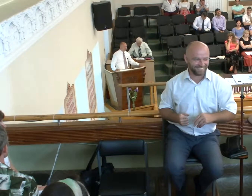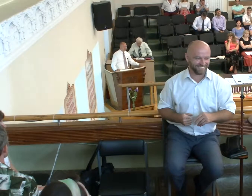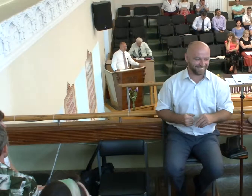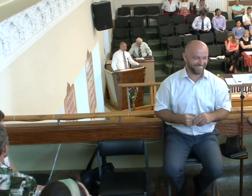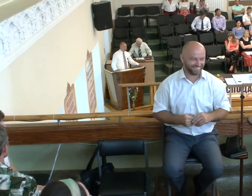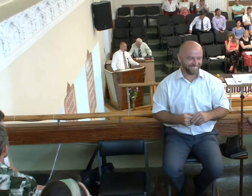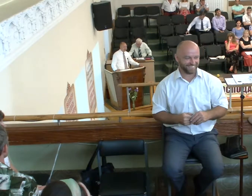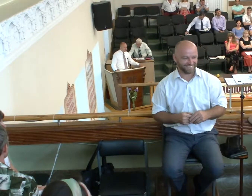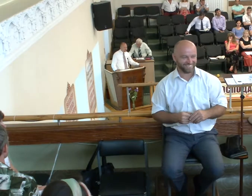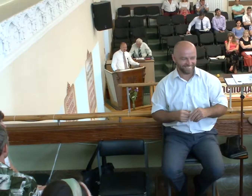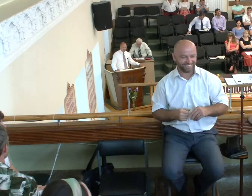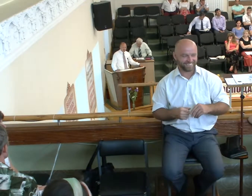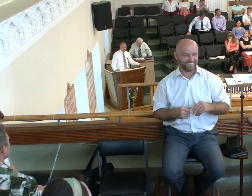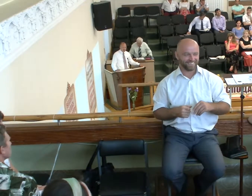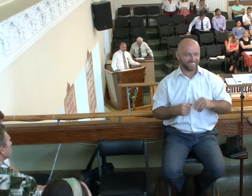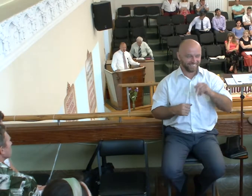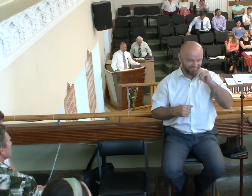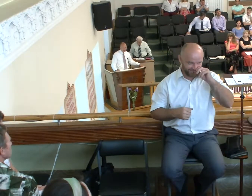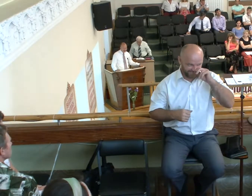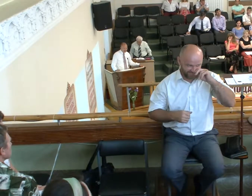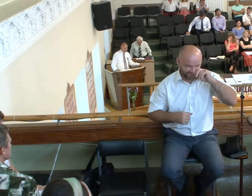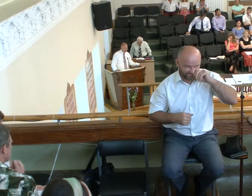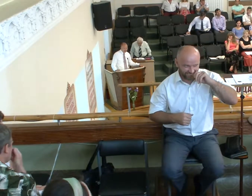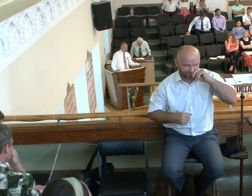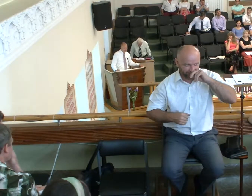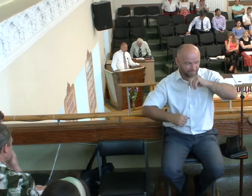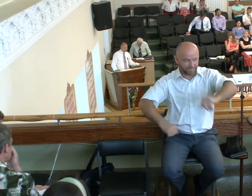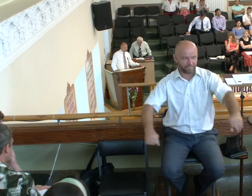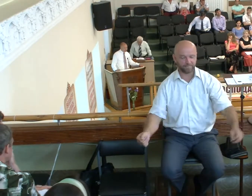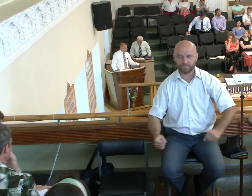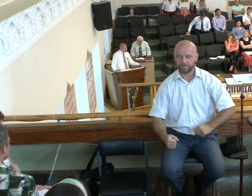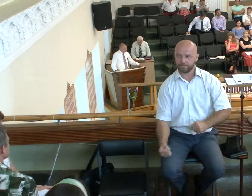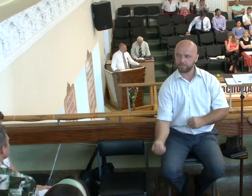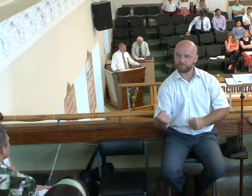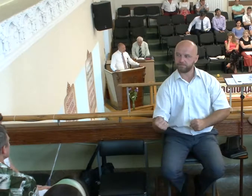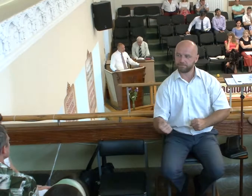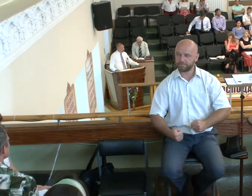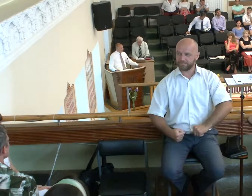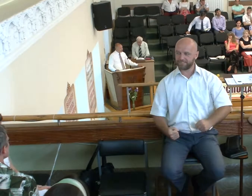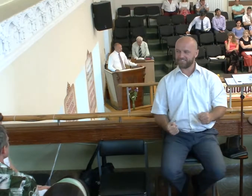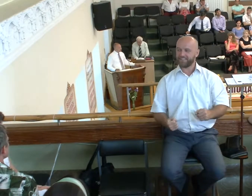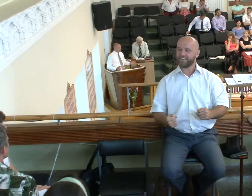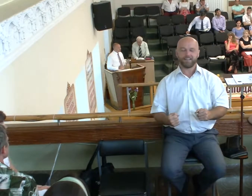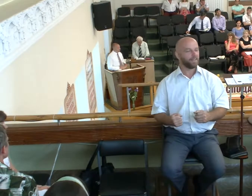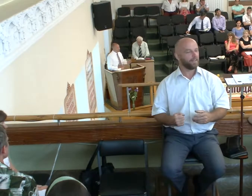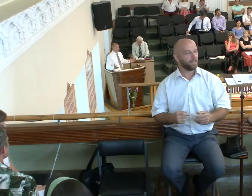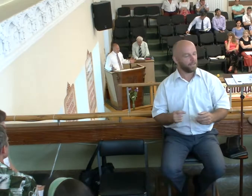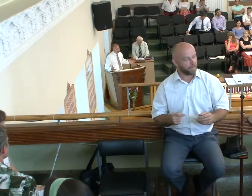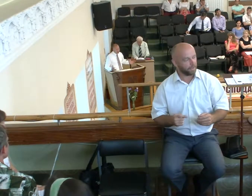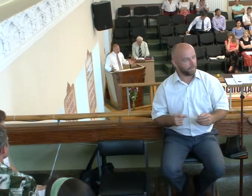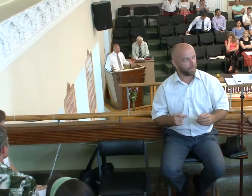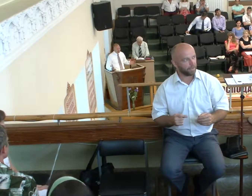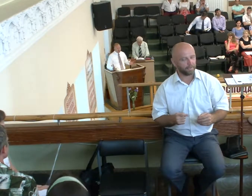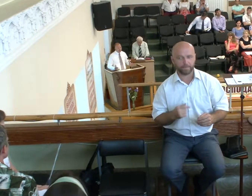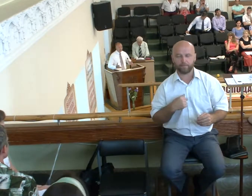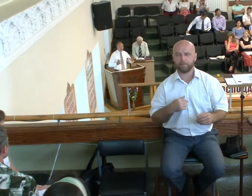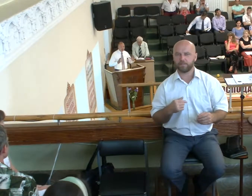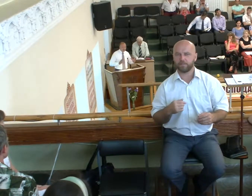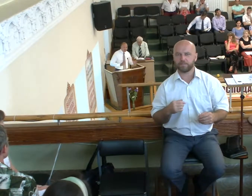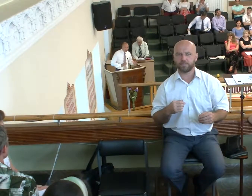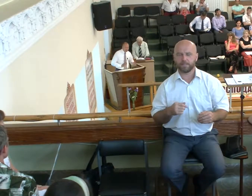церковь успешно развивала служение реабилитации. Но центра реабилитации как такового не было в этой